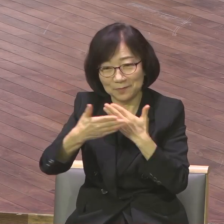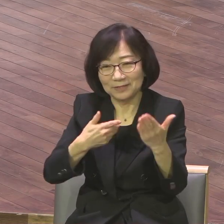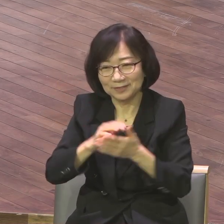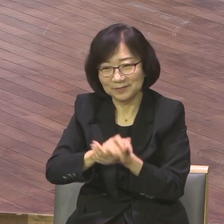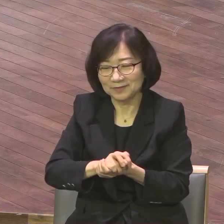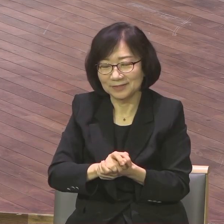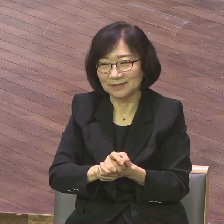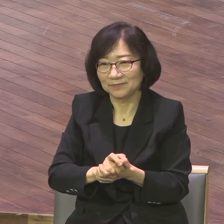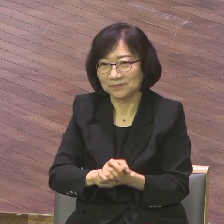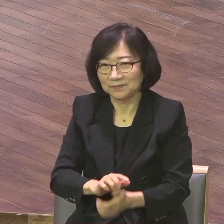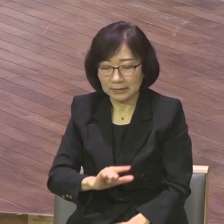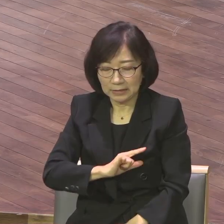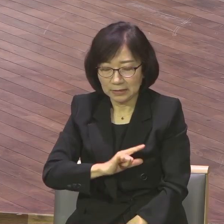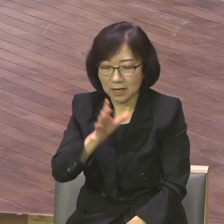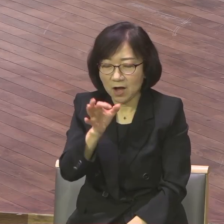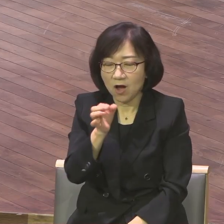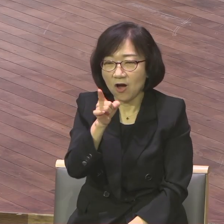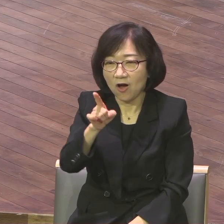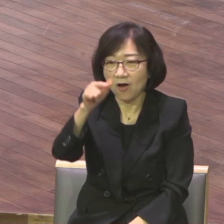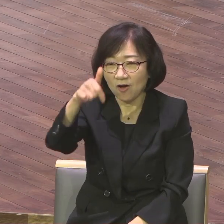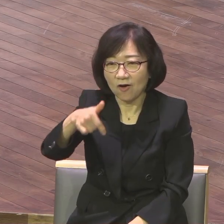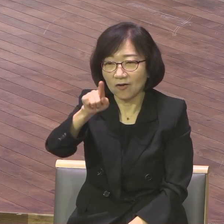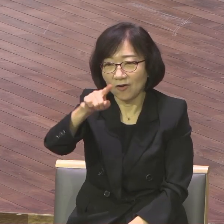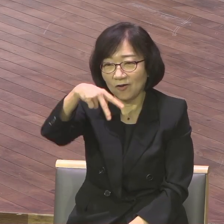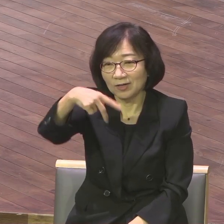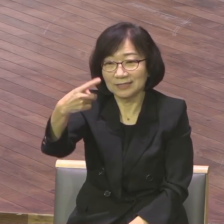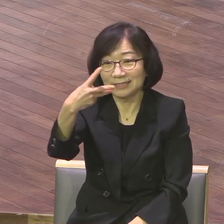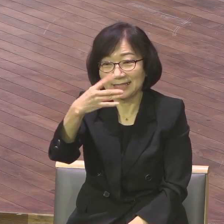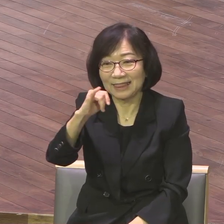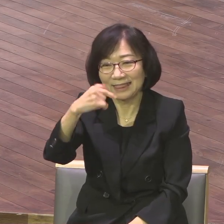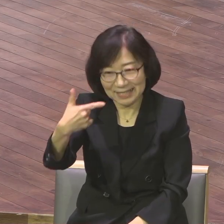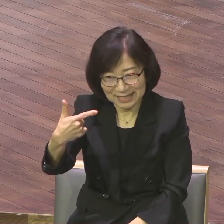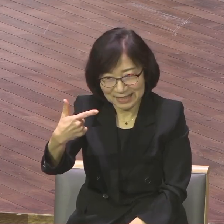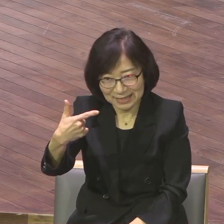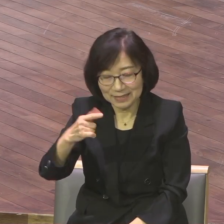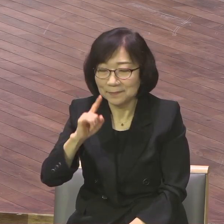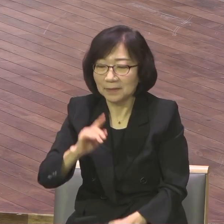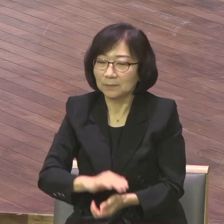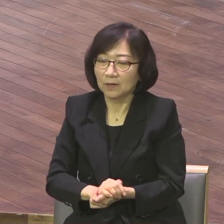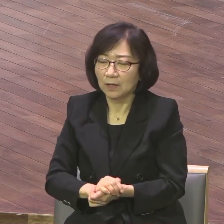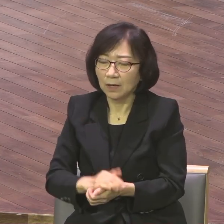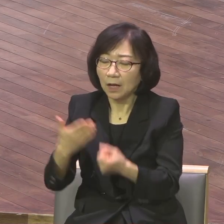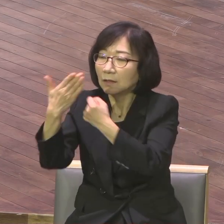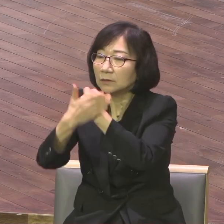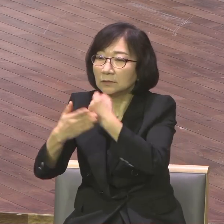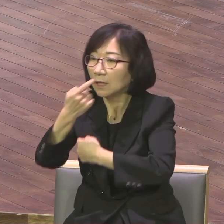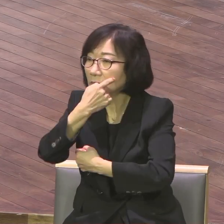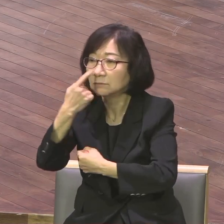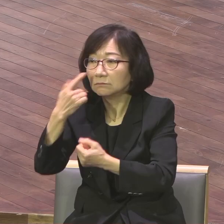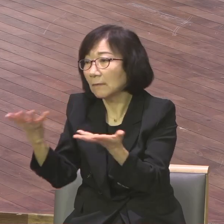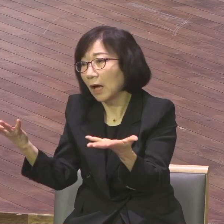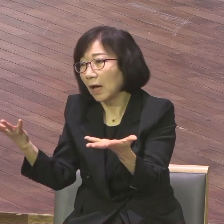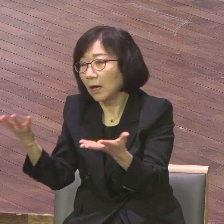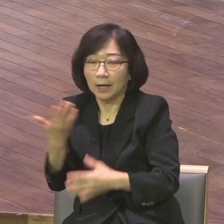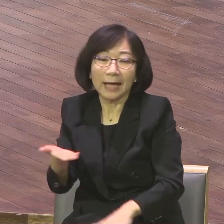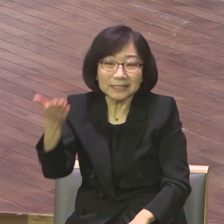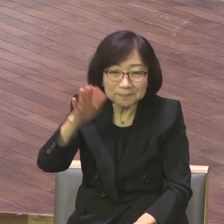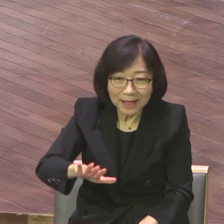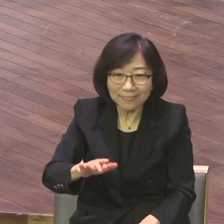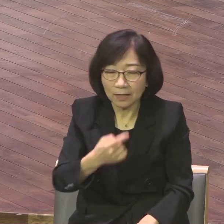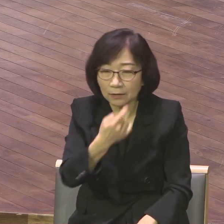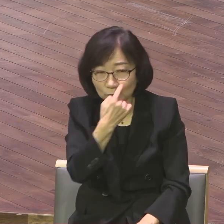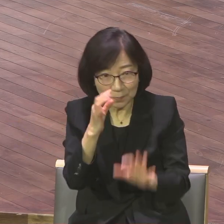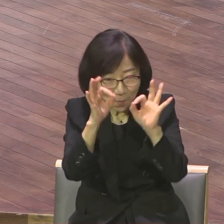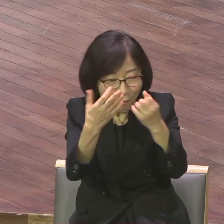어거스틴은 성례를 보이지 않는 은혜가 보이는 형태라고 그렇게 말했습니다.